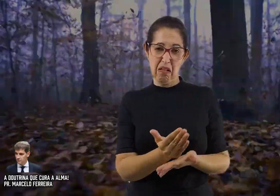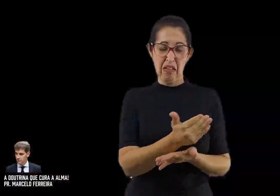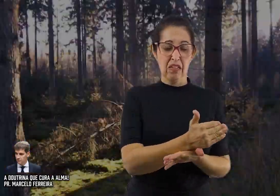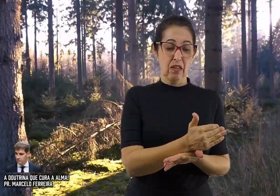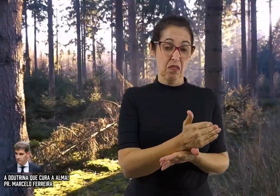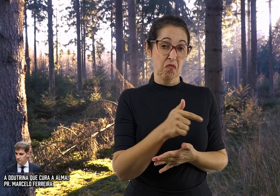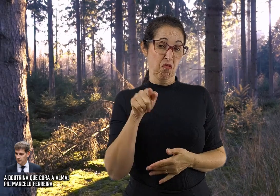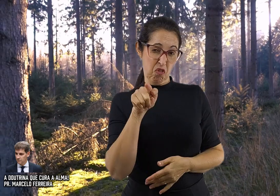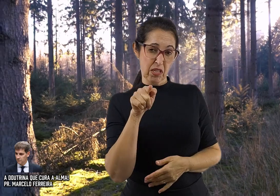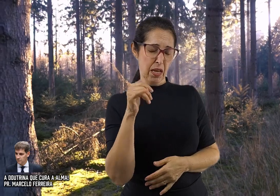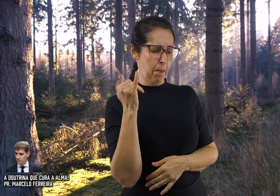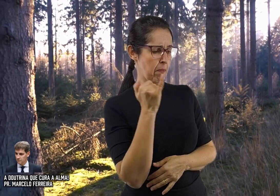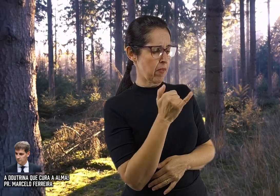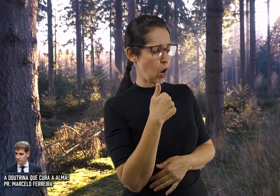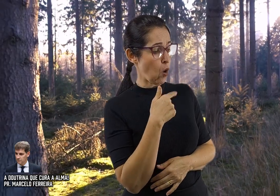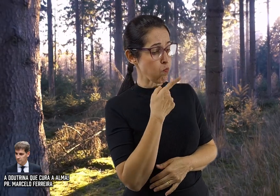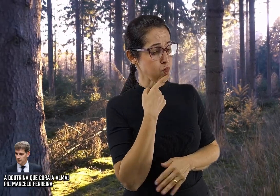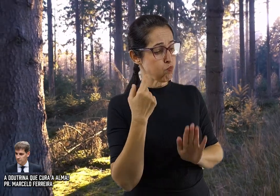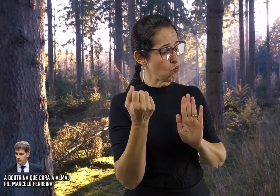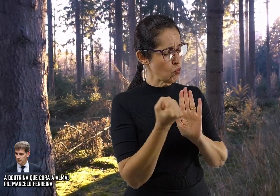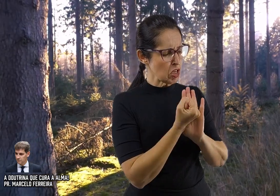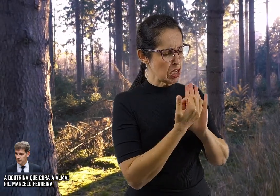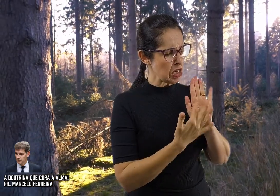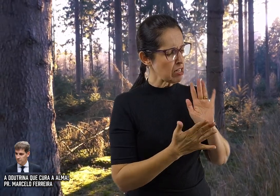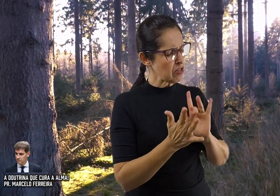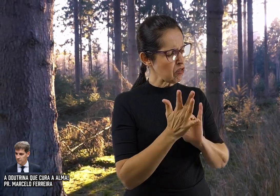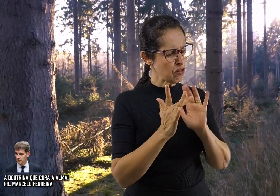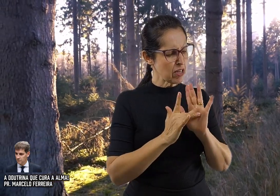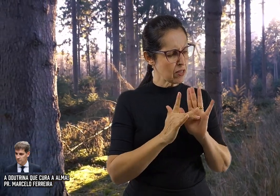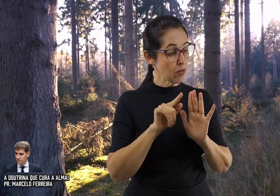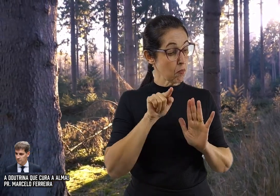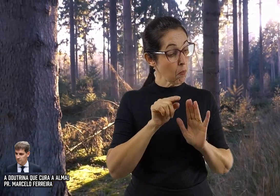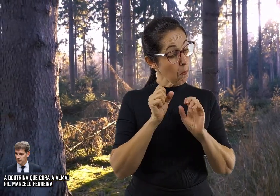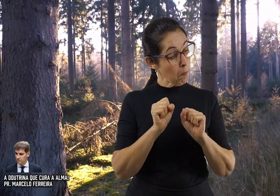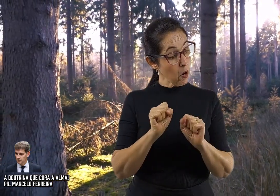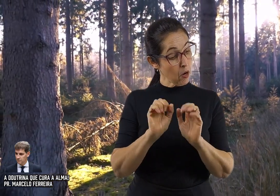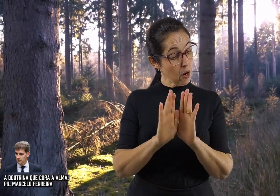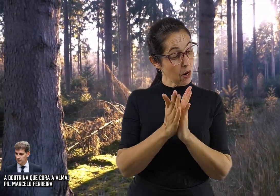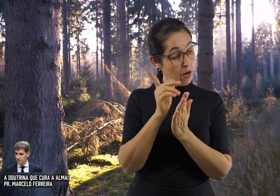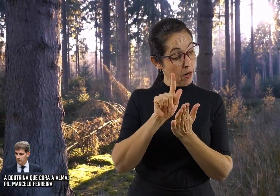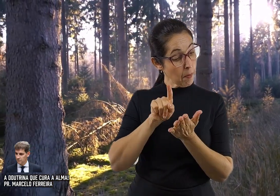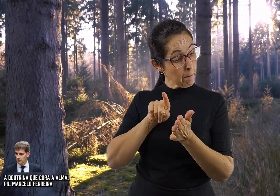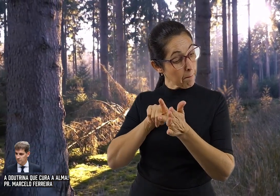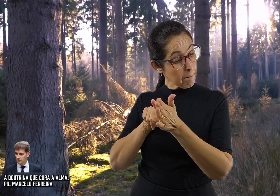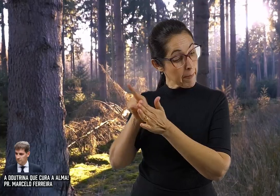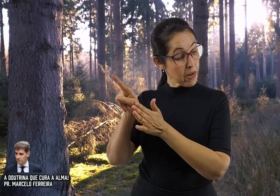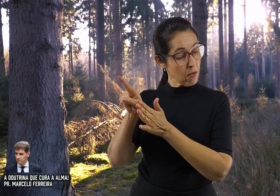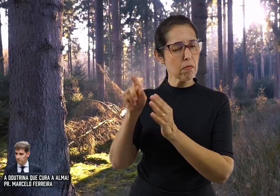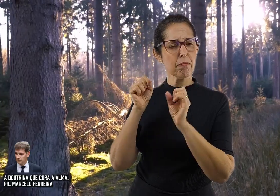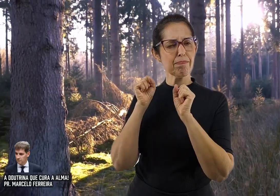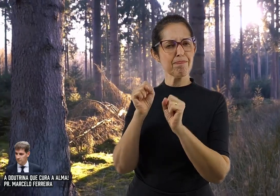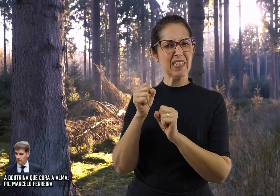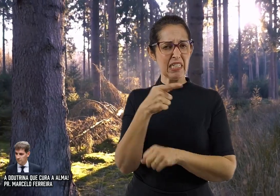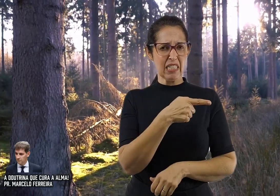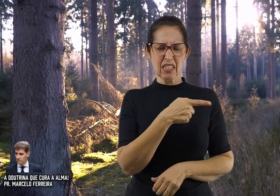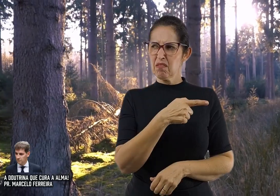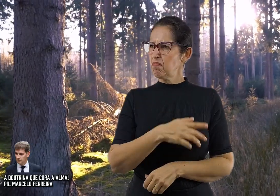você fala para ela: o sangue de Jesus, consultar ao Senhor. É uma expressão até forte, né? Eles